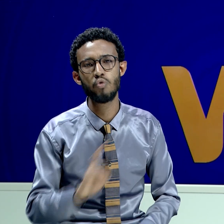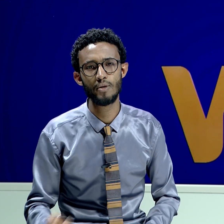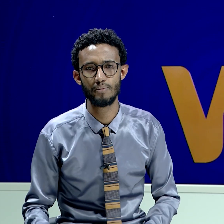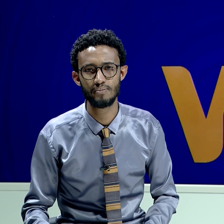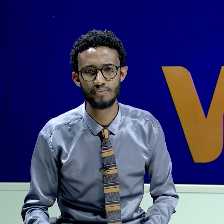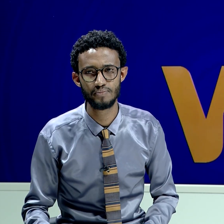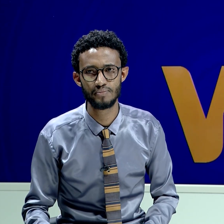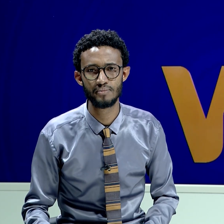አይሆንም